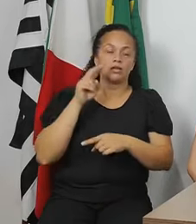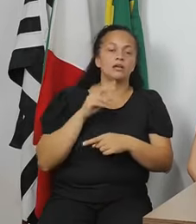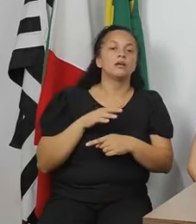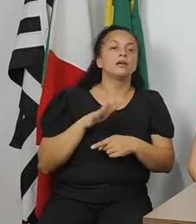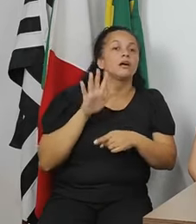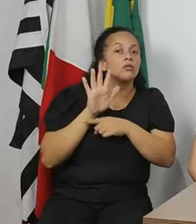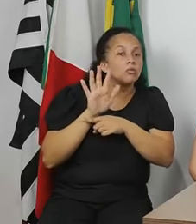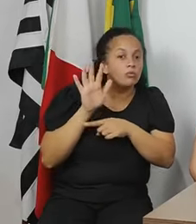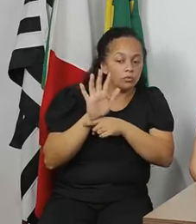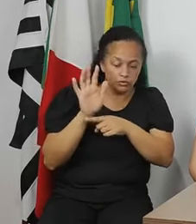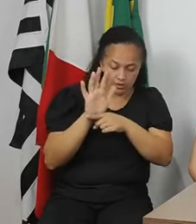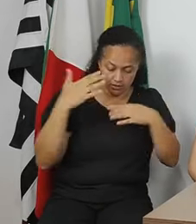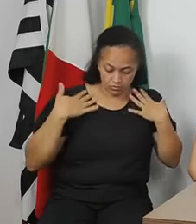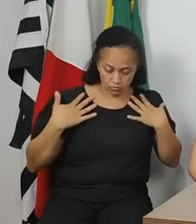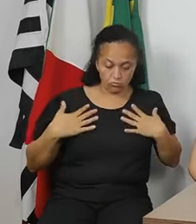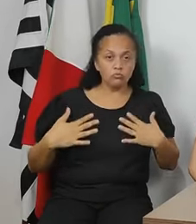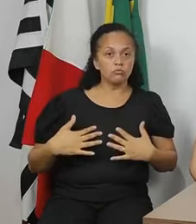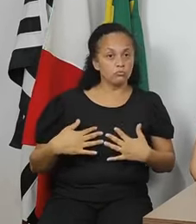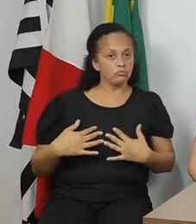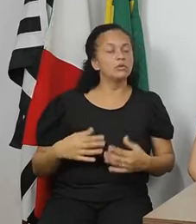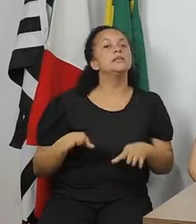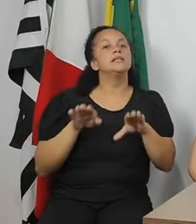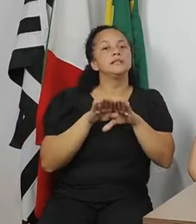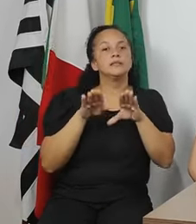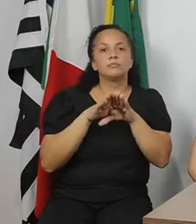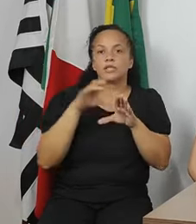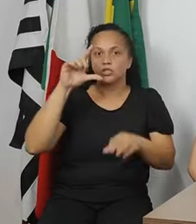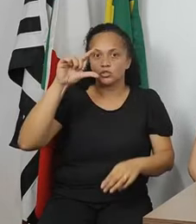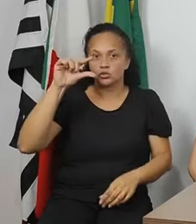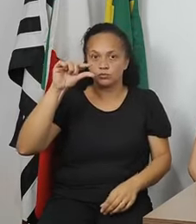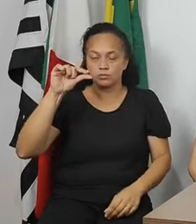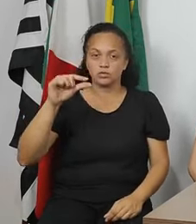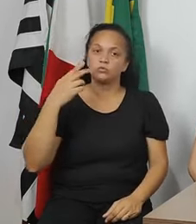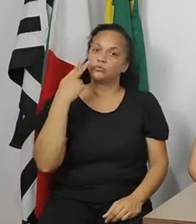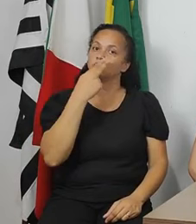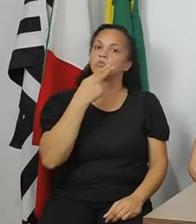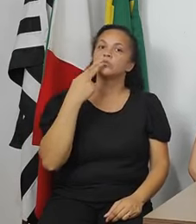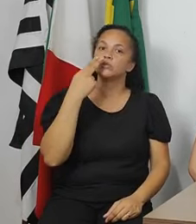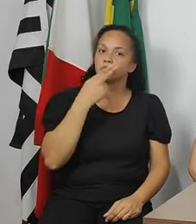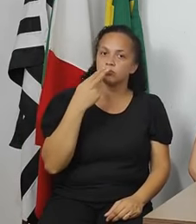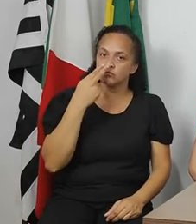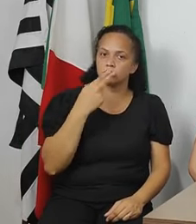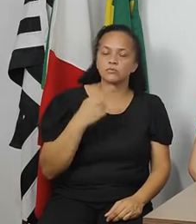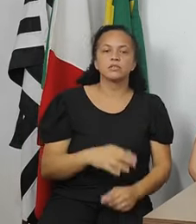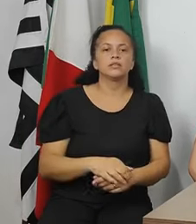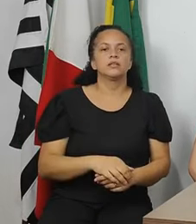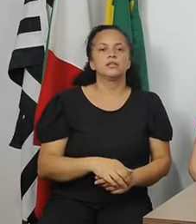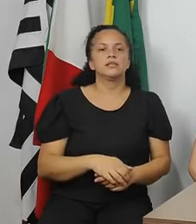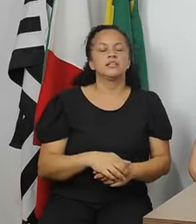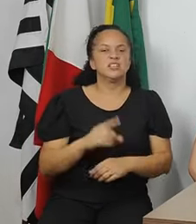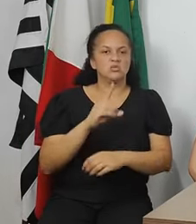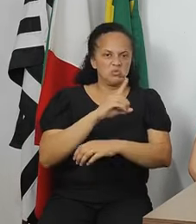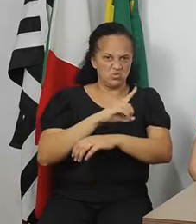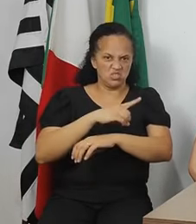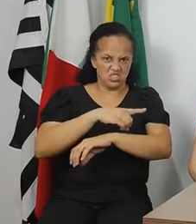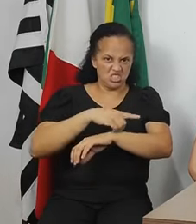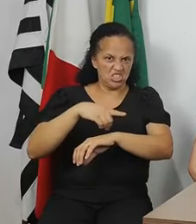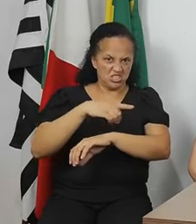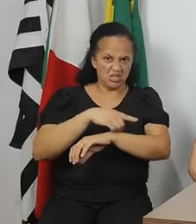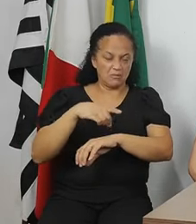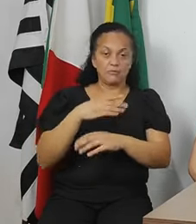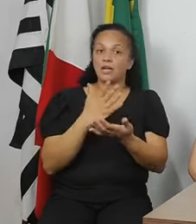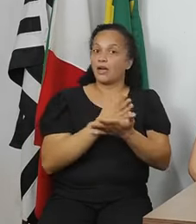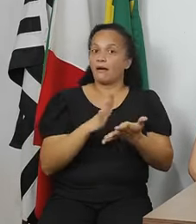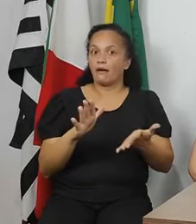ciência, reduz o açúcar do sangue e a insulina. Então, isso faz com que a diabetes seja combatida.